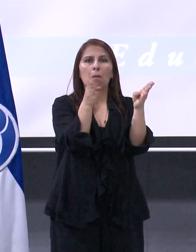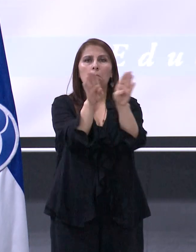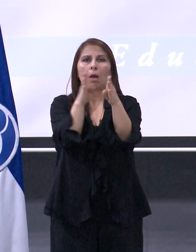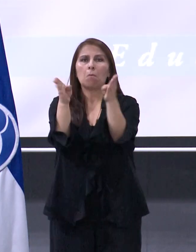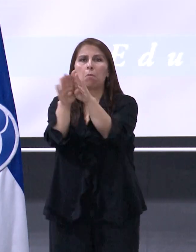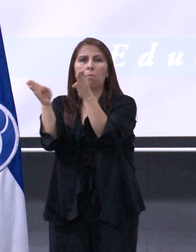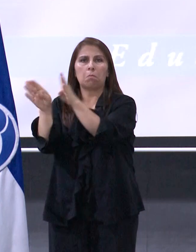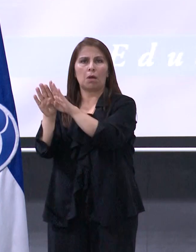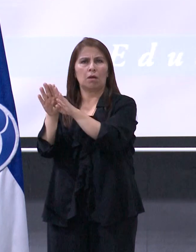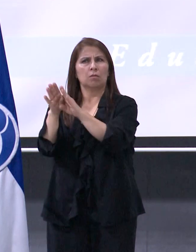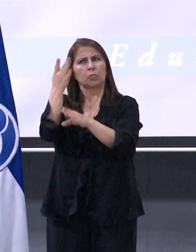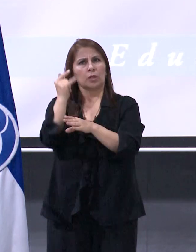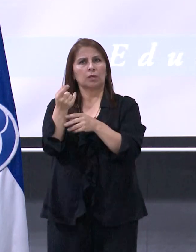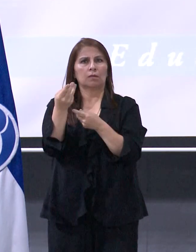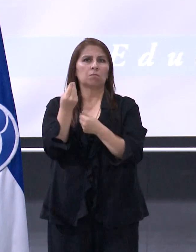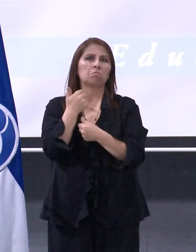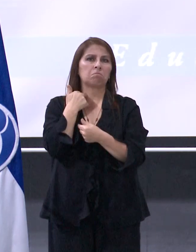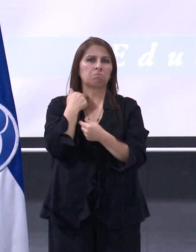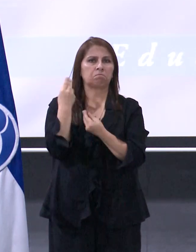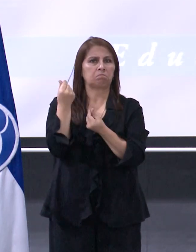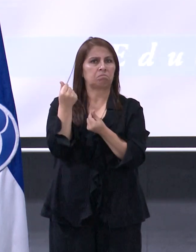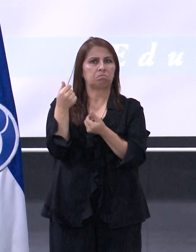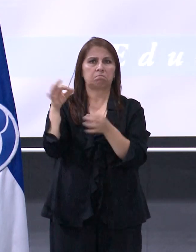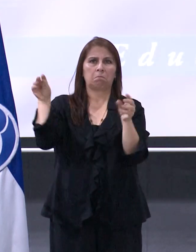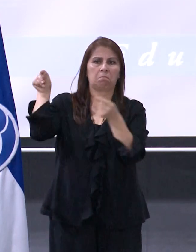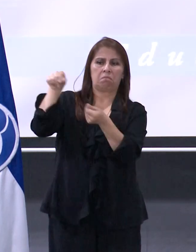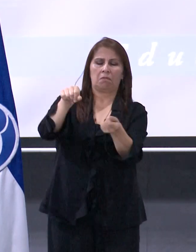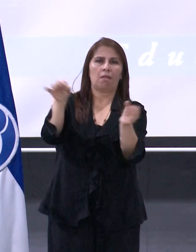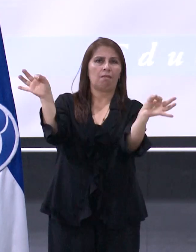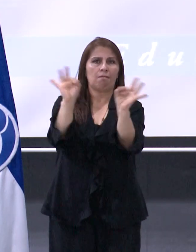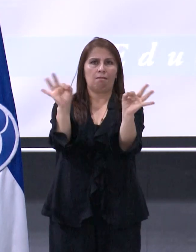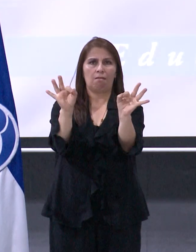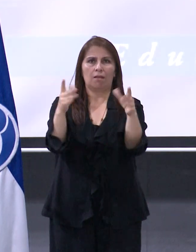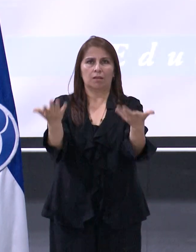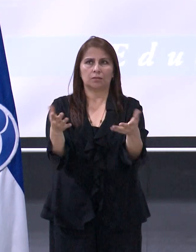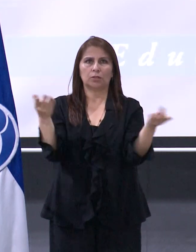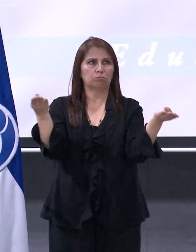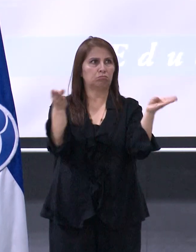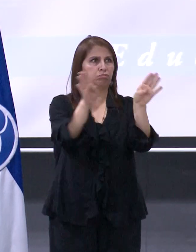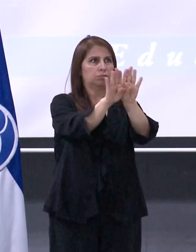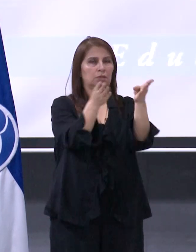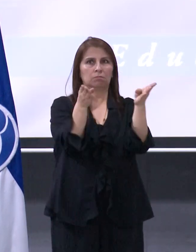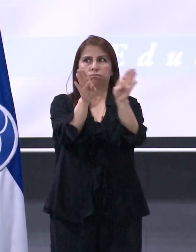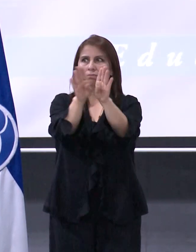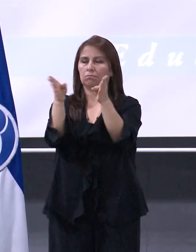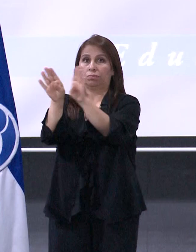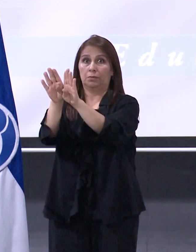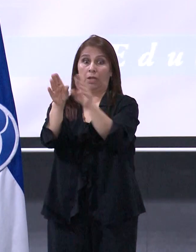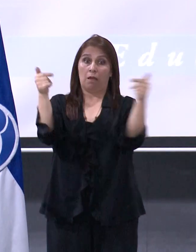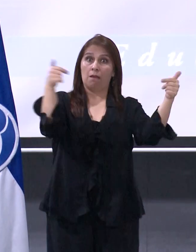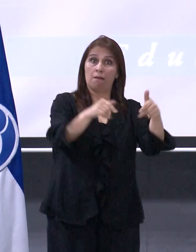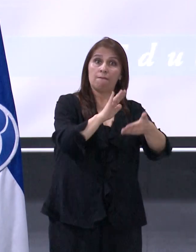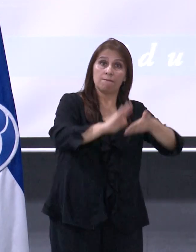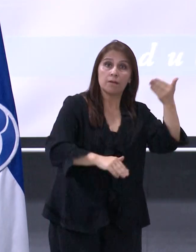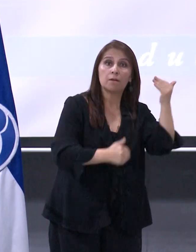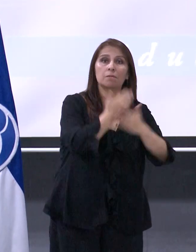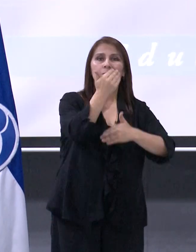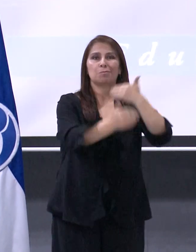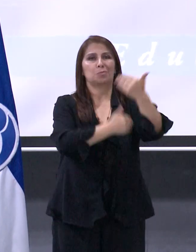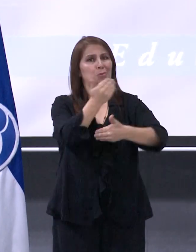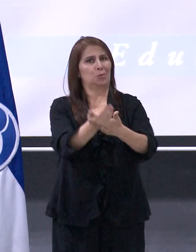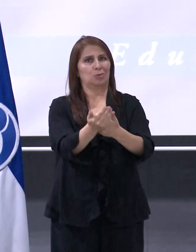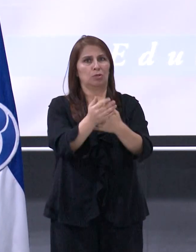de financiación entonces a que no fue fácil iniciar este proceso y esta